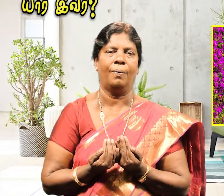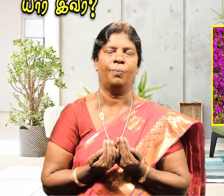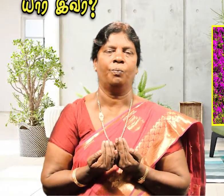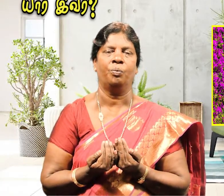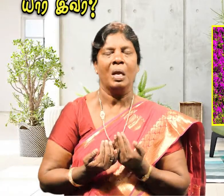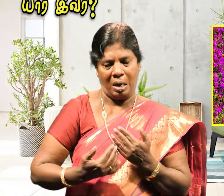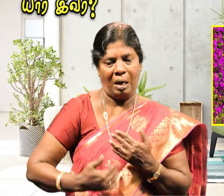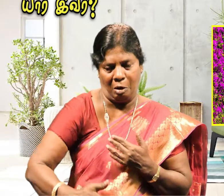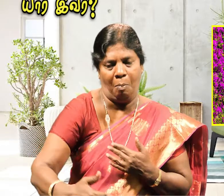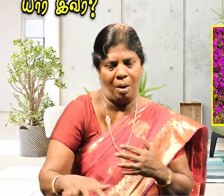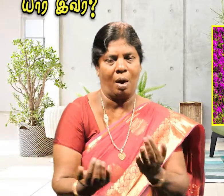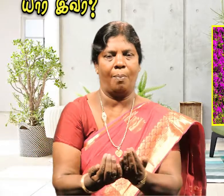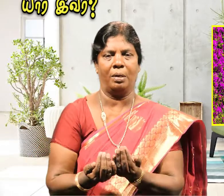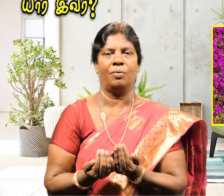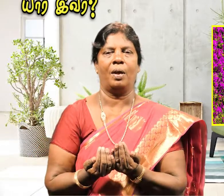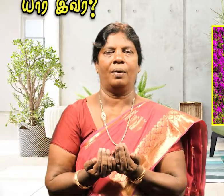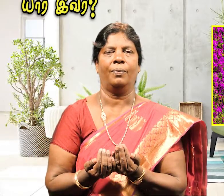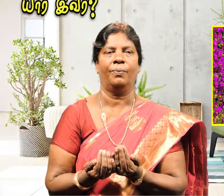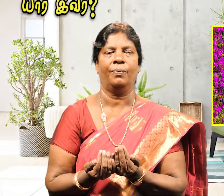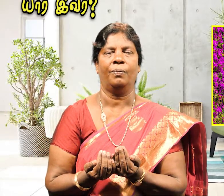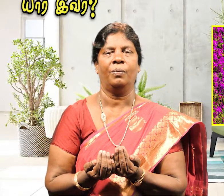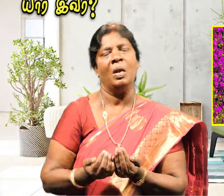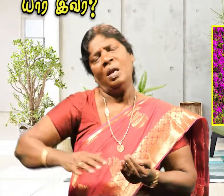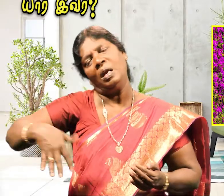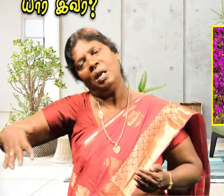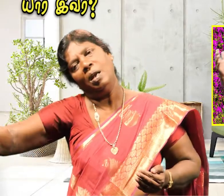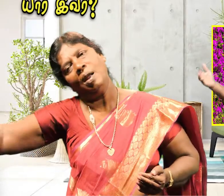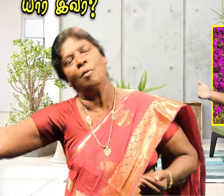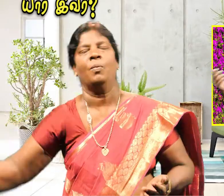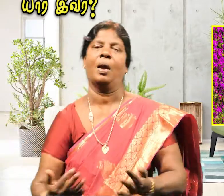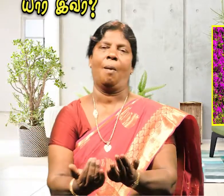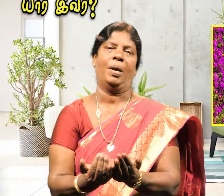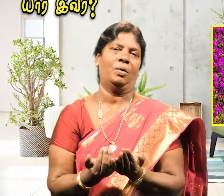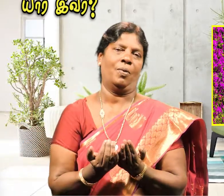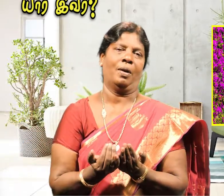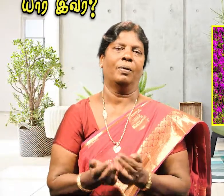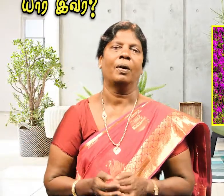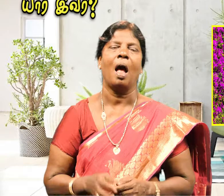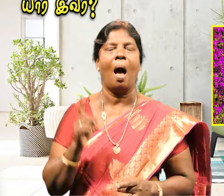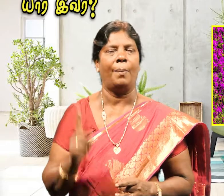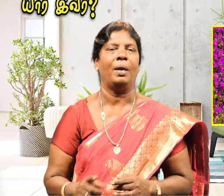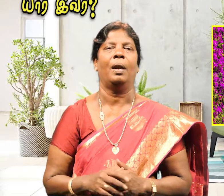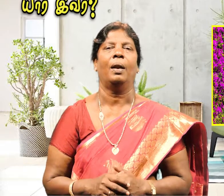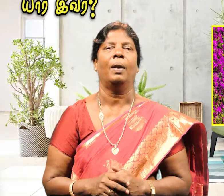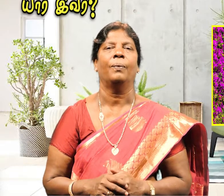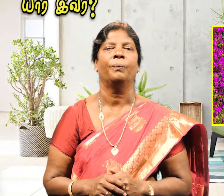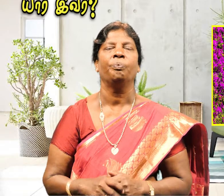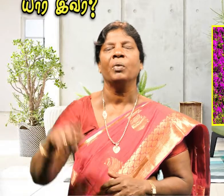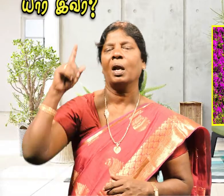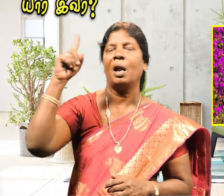காப்பாற்றினார், காப்பாற்றி கொண்டே இருக்கிறார், இன்னமும் காப்பாற்றுவார்.